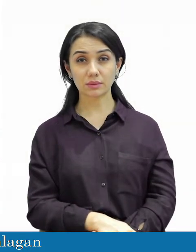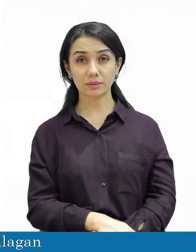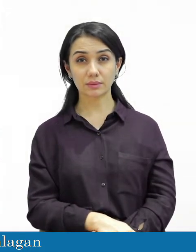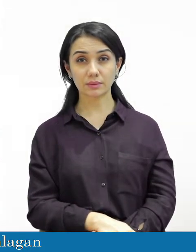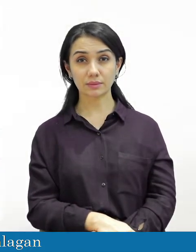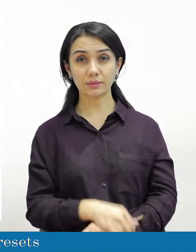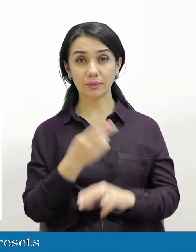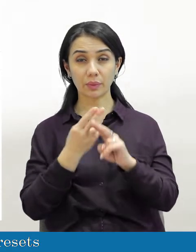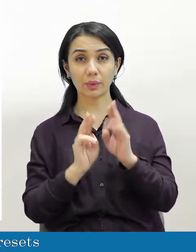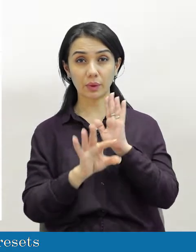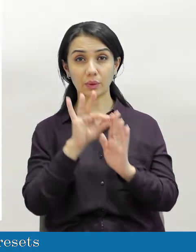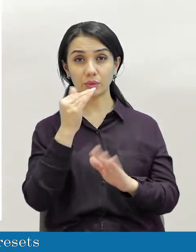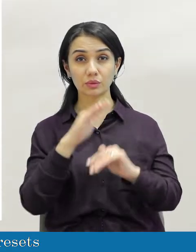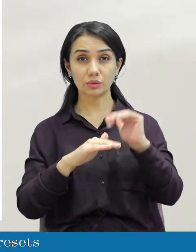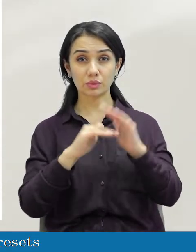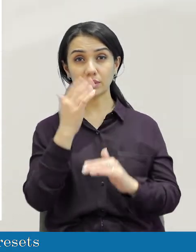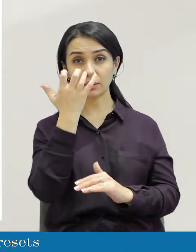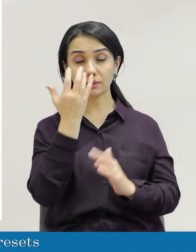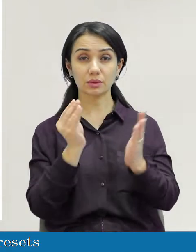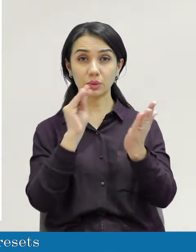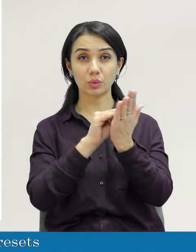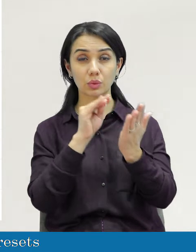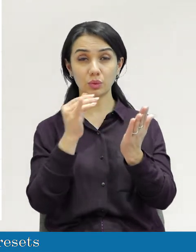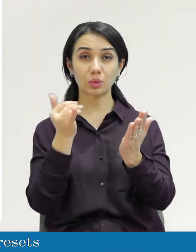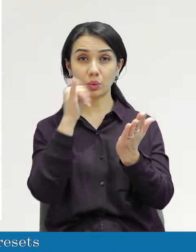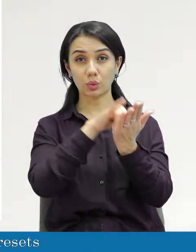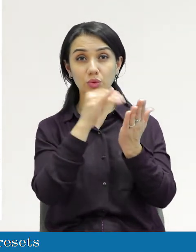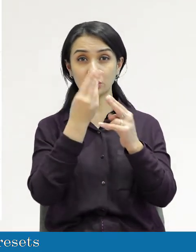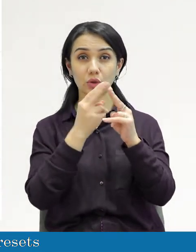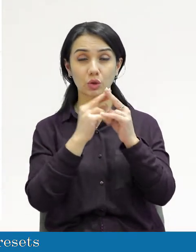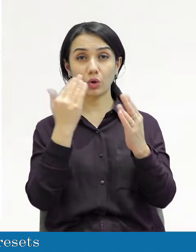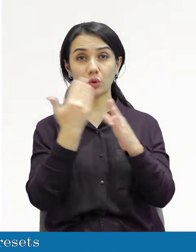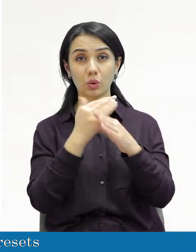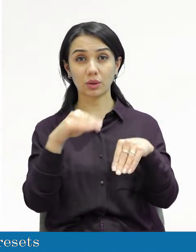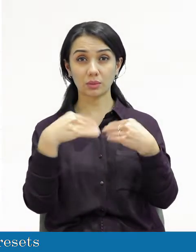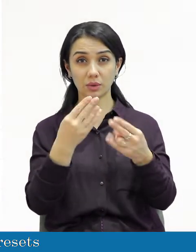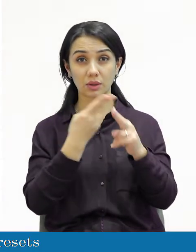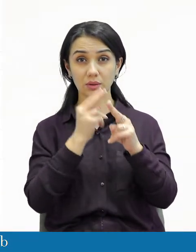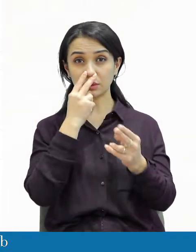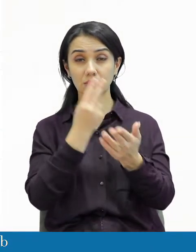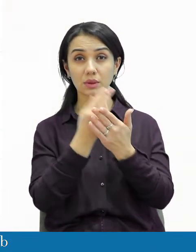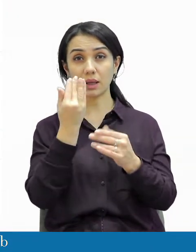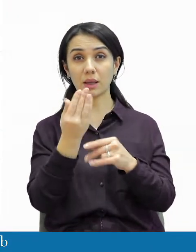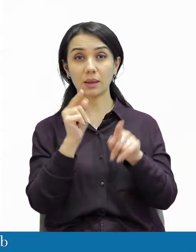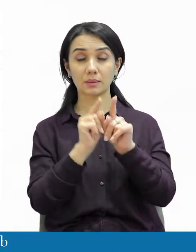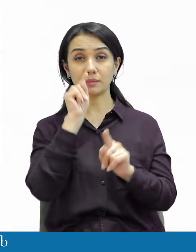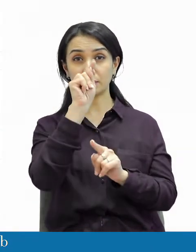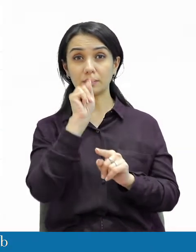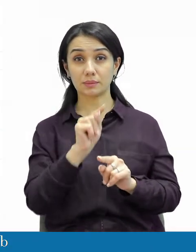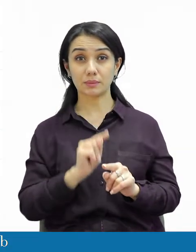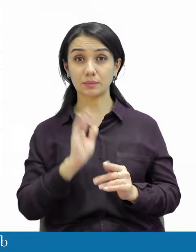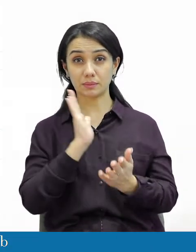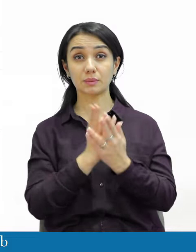bizga aynan tanlagan sohamizga rasm qo'yishga yordam beradi. Bu editorial varianti. Agar presetlarni üstüge basadigan